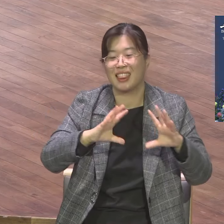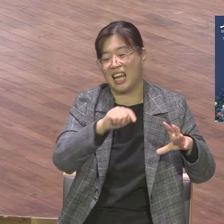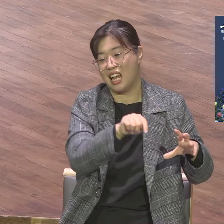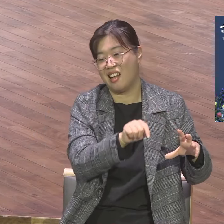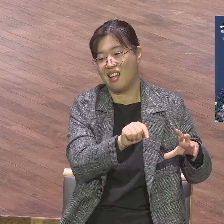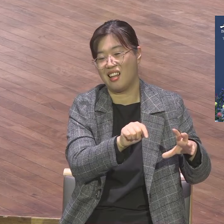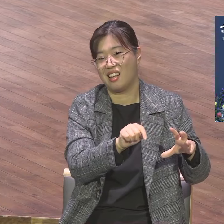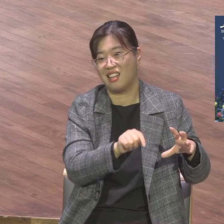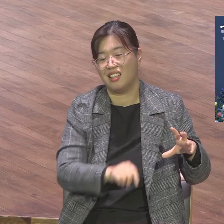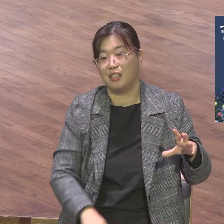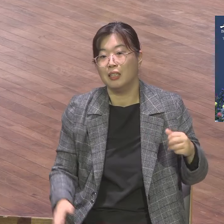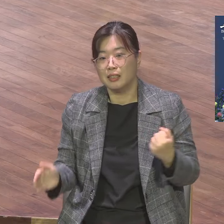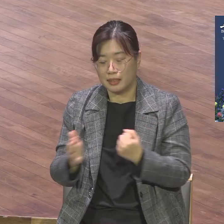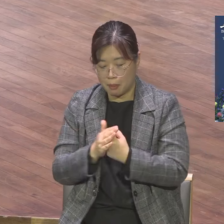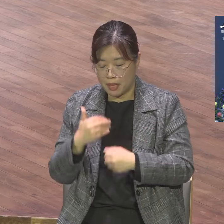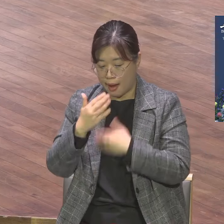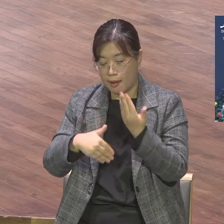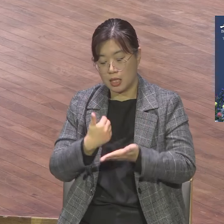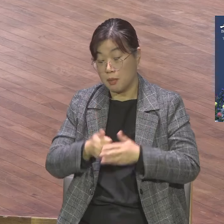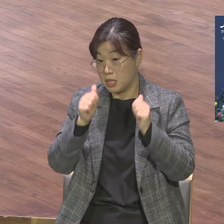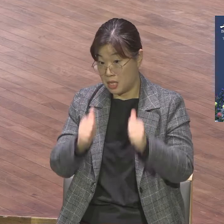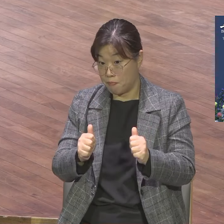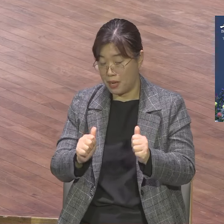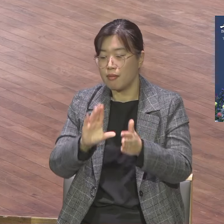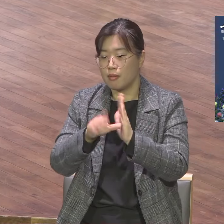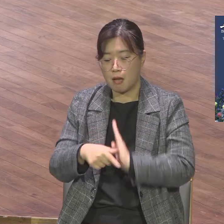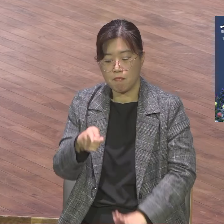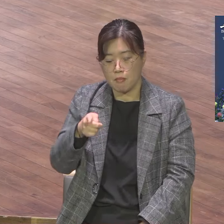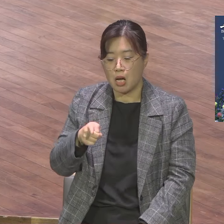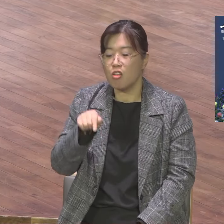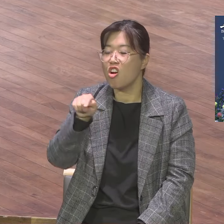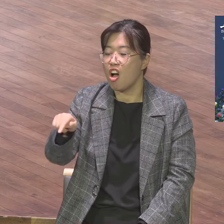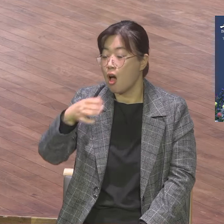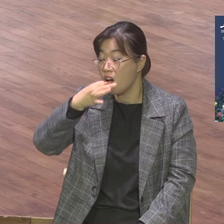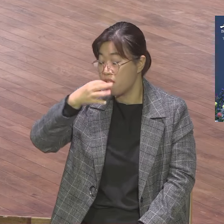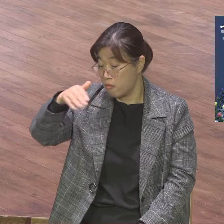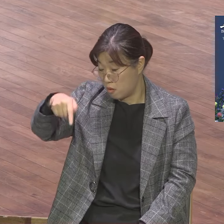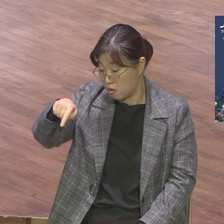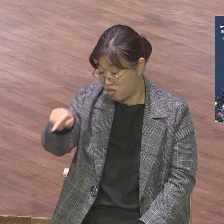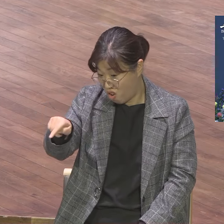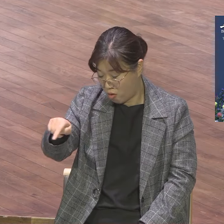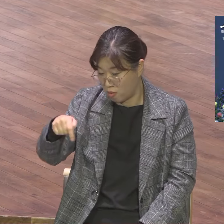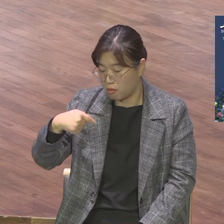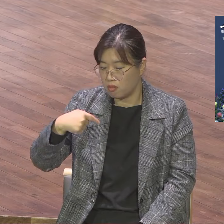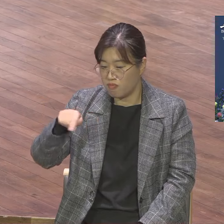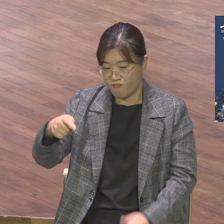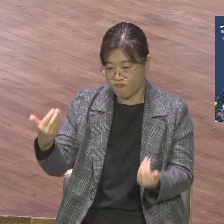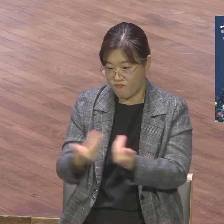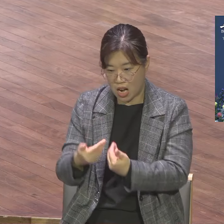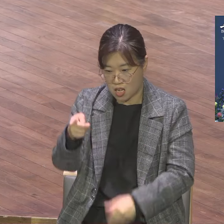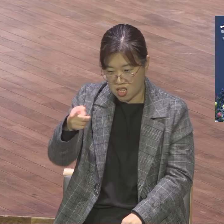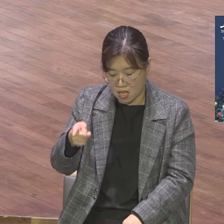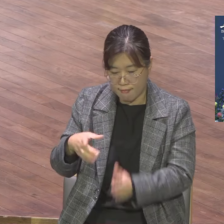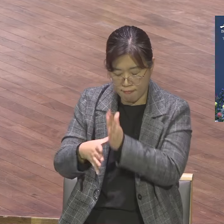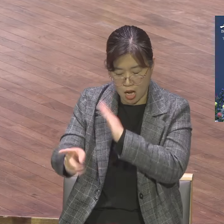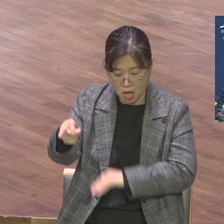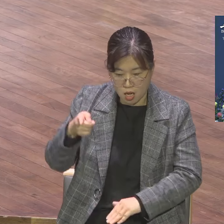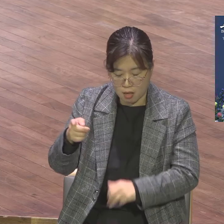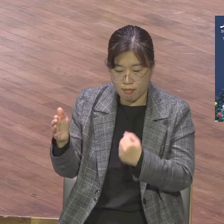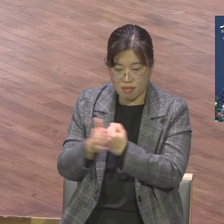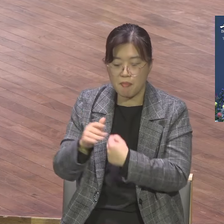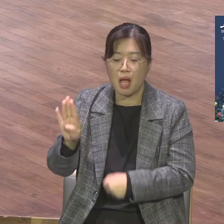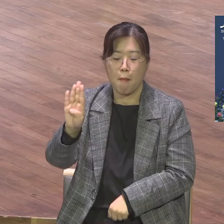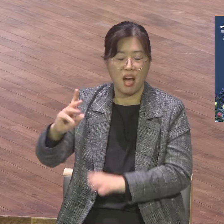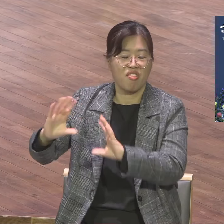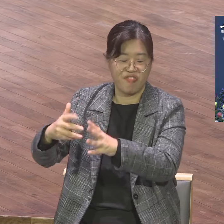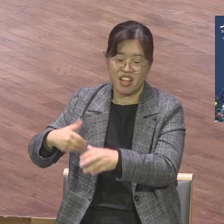먼저 바벨론을 언급하면서 그 바벨론 왕이 교만하여서 하나님을 대적하고 결국 심판을 받아